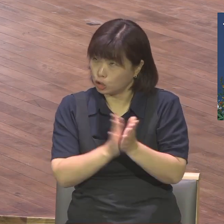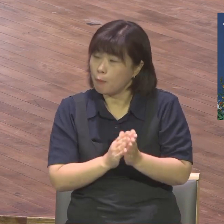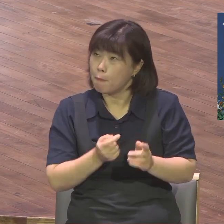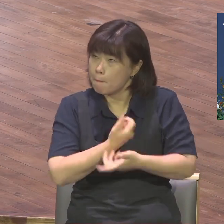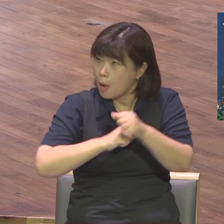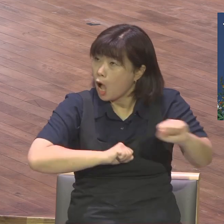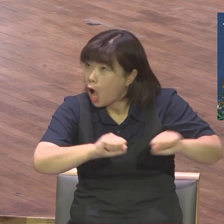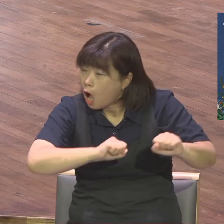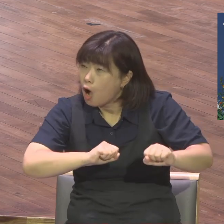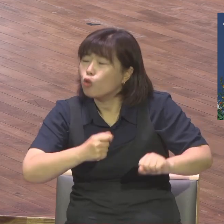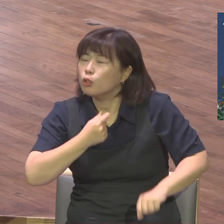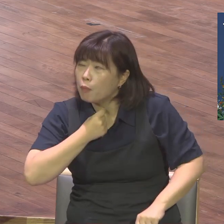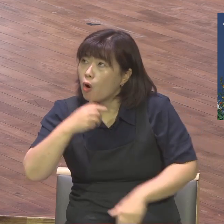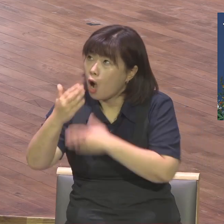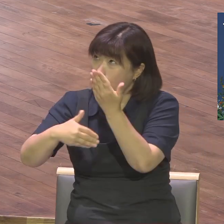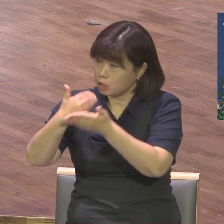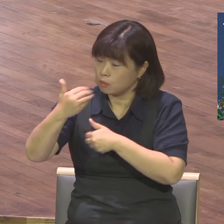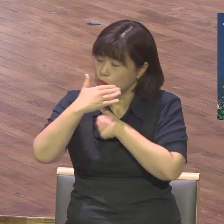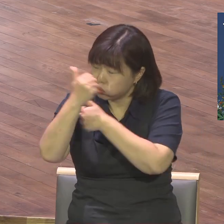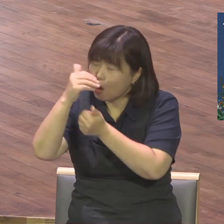나를 쓰시옵소서.